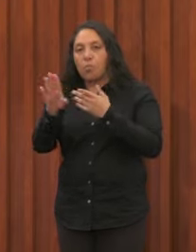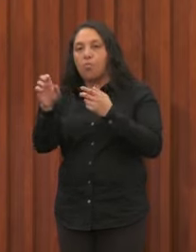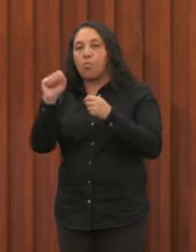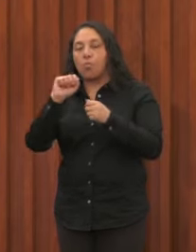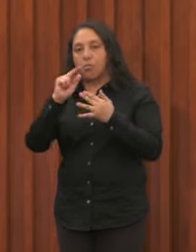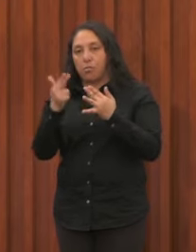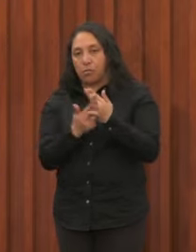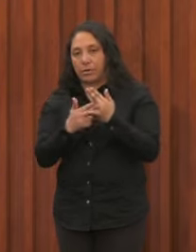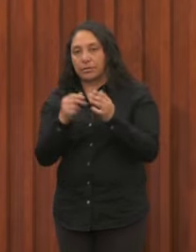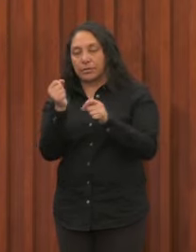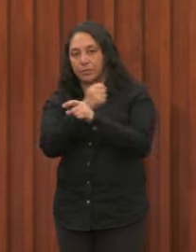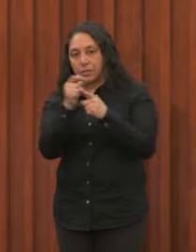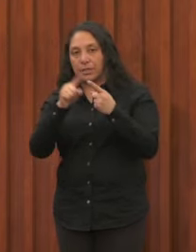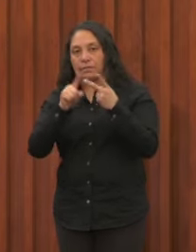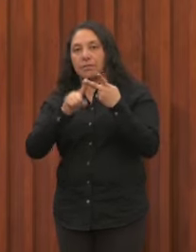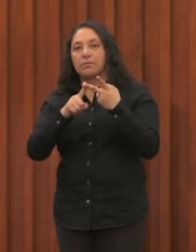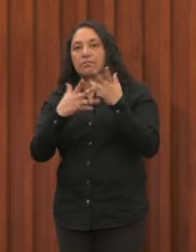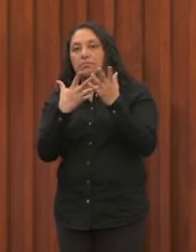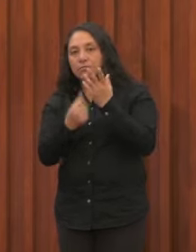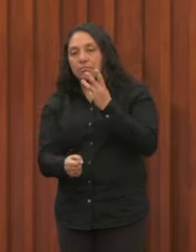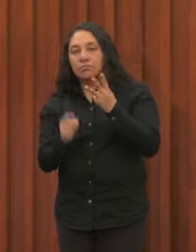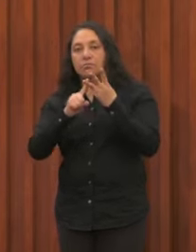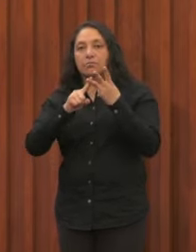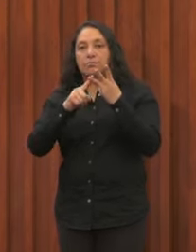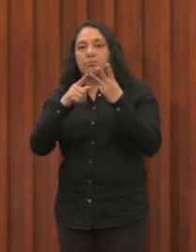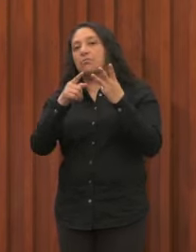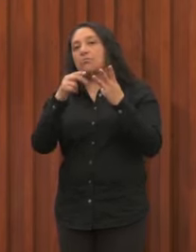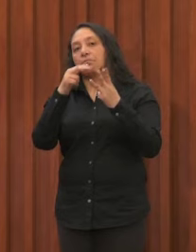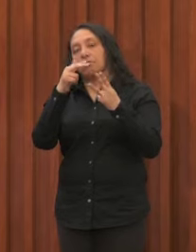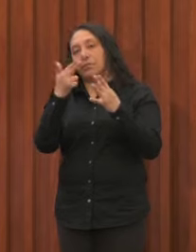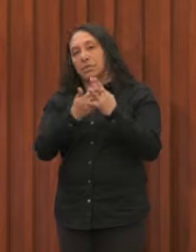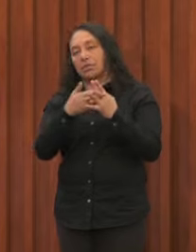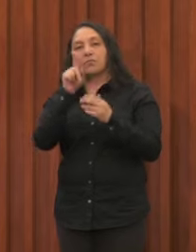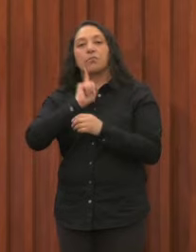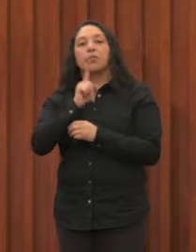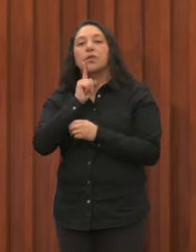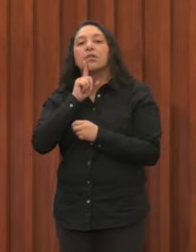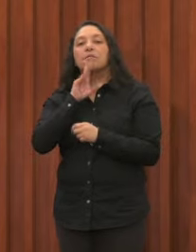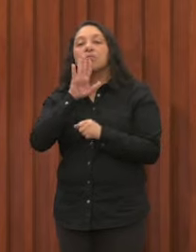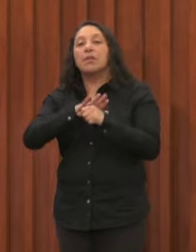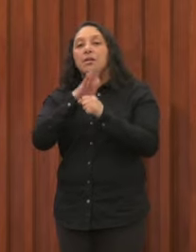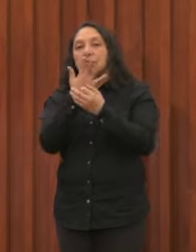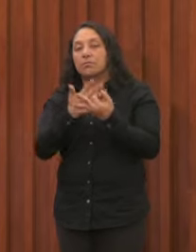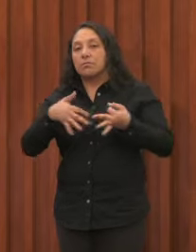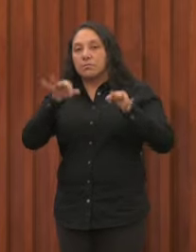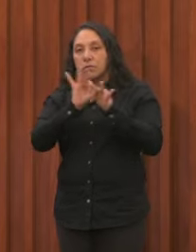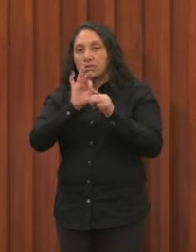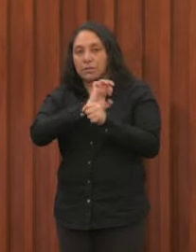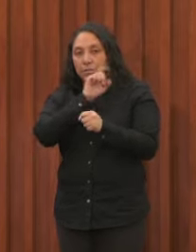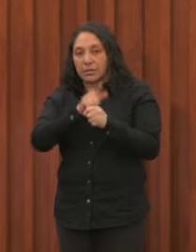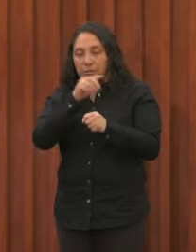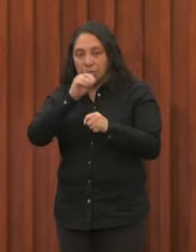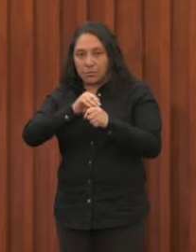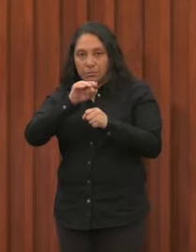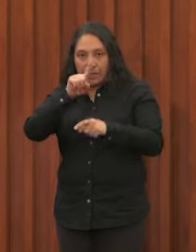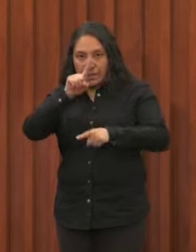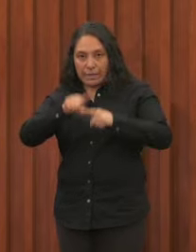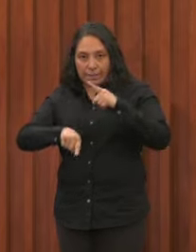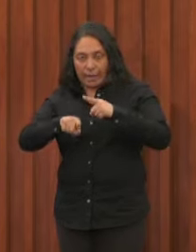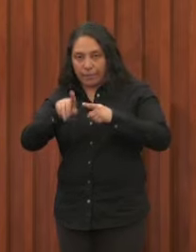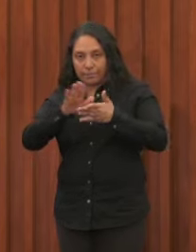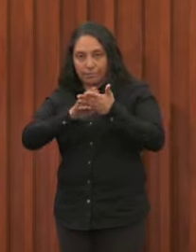asesinatos y las desapariciones forzadas de mujeres, en particular combatiendo las causas profundas de esos actos. De